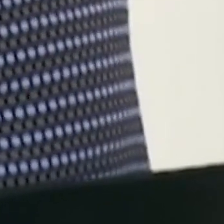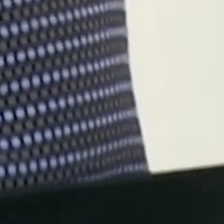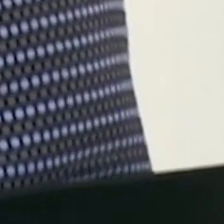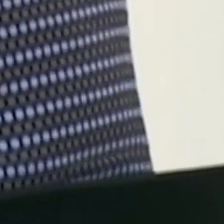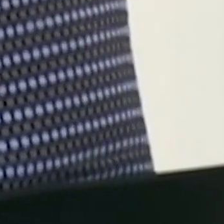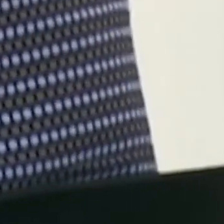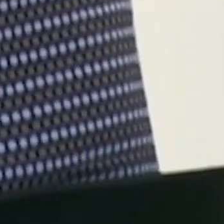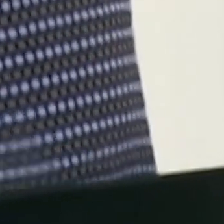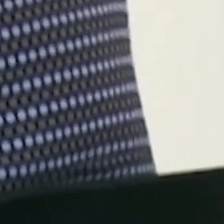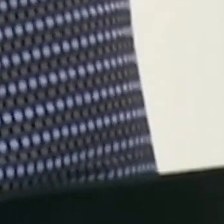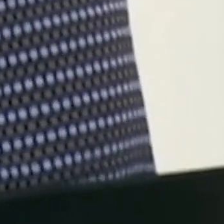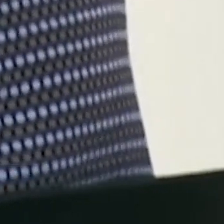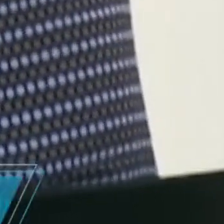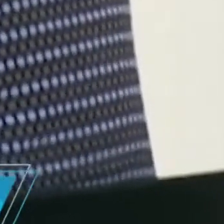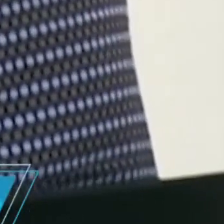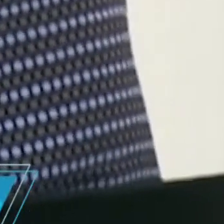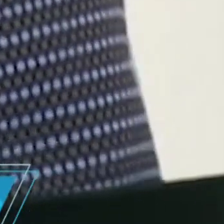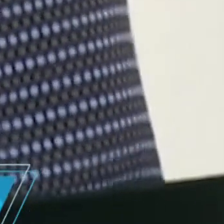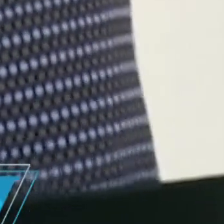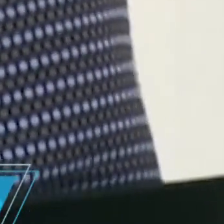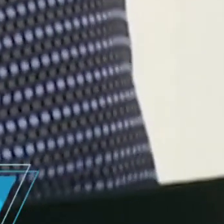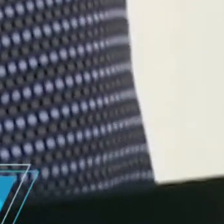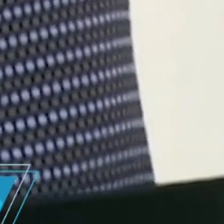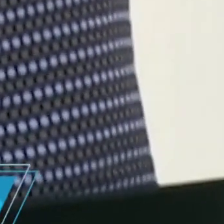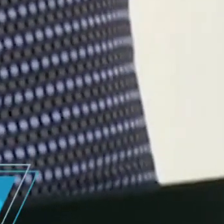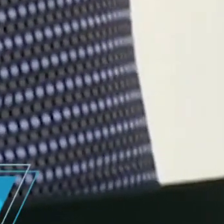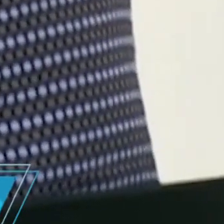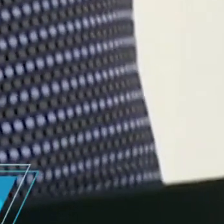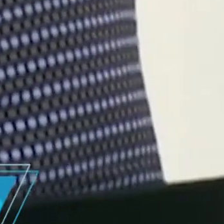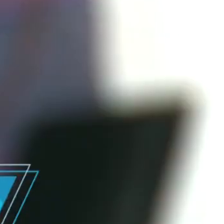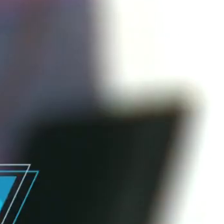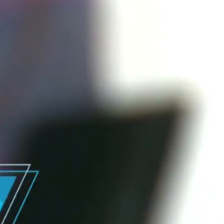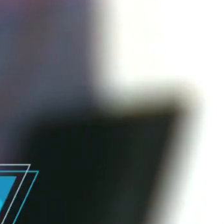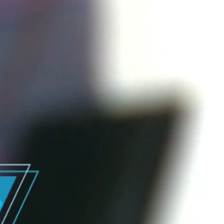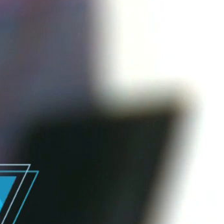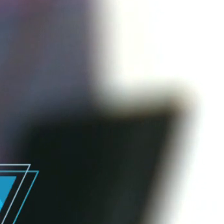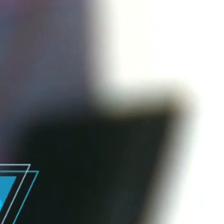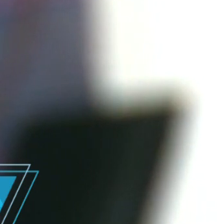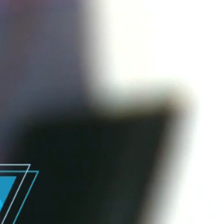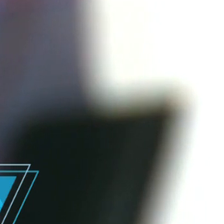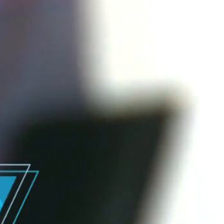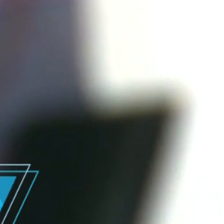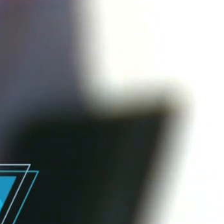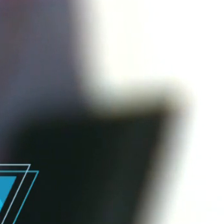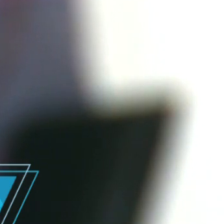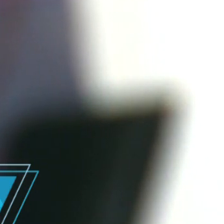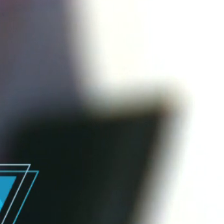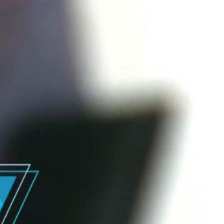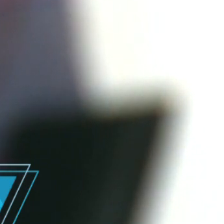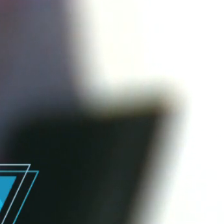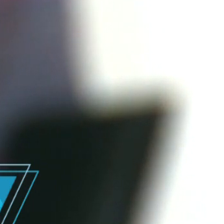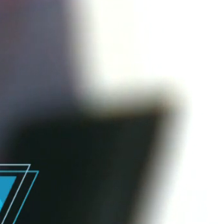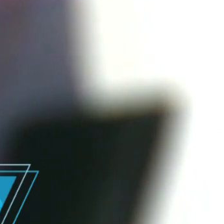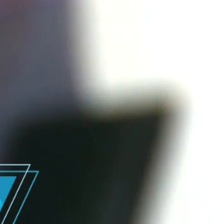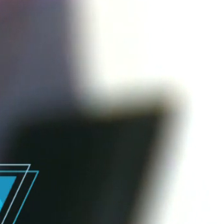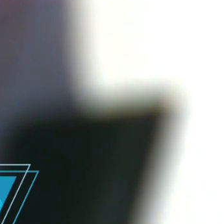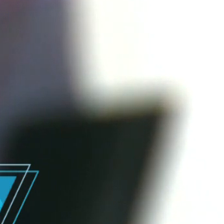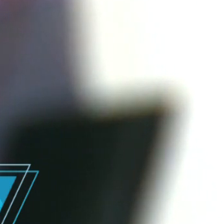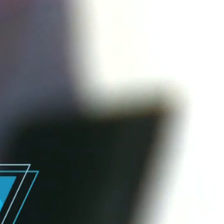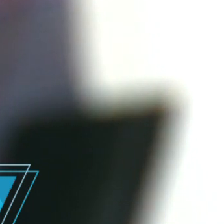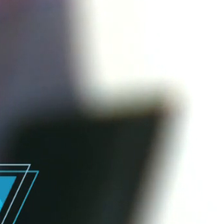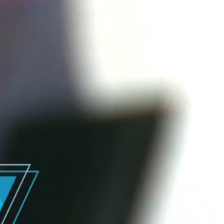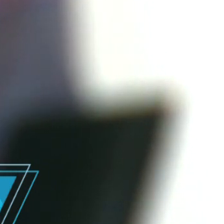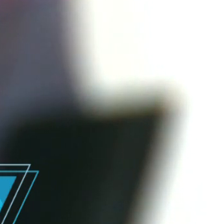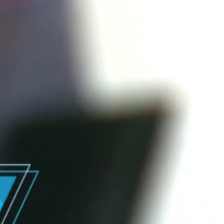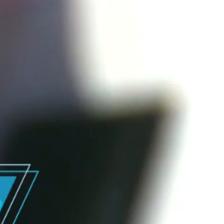presidente ejecutivo de la Caja, Román Macaya, hay diferentes posibilidades que pueden explicar por qué hay pacientes que tardan hasta 60 días siendo